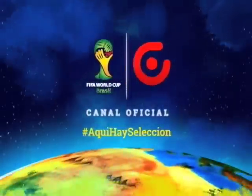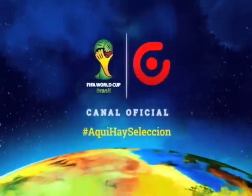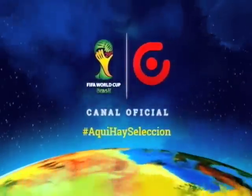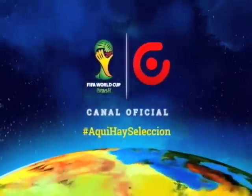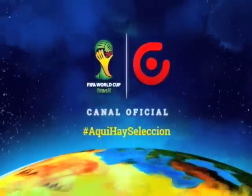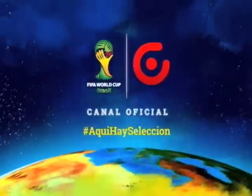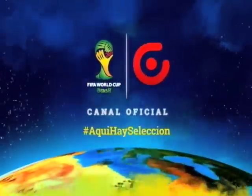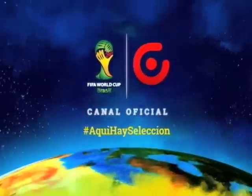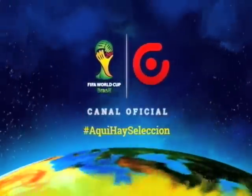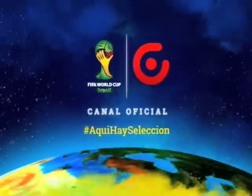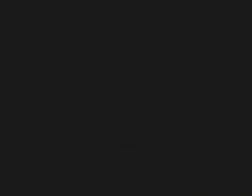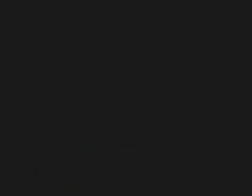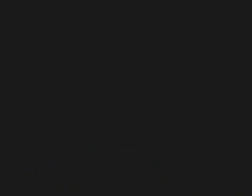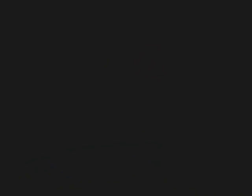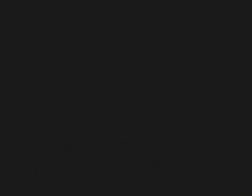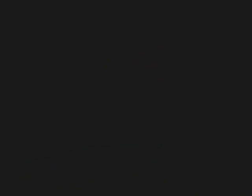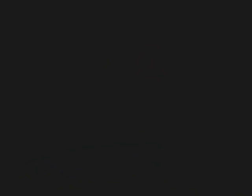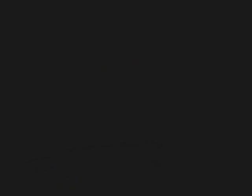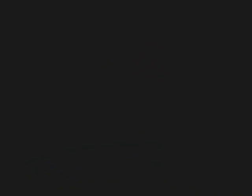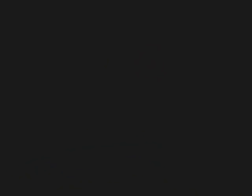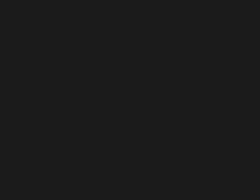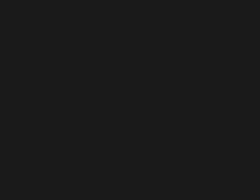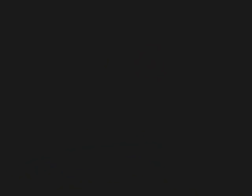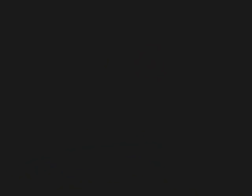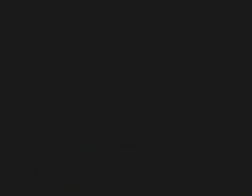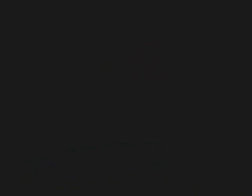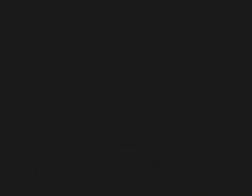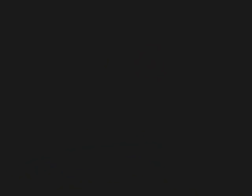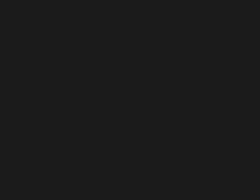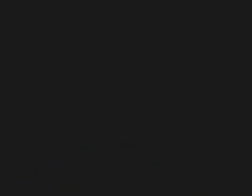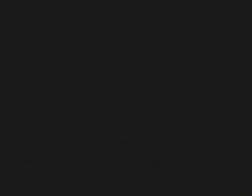ganar, porque te amamos la copa, vamos a levantar.